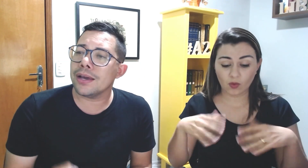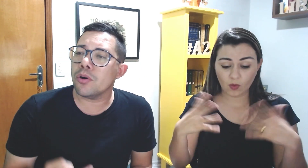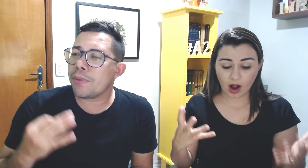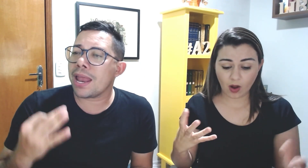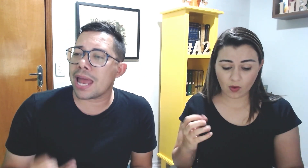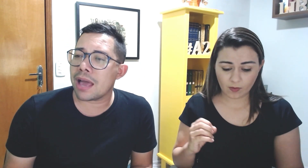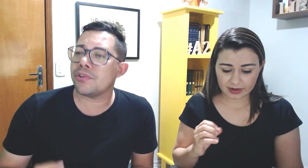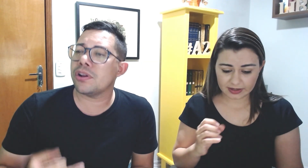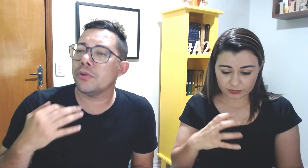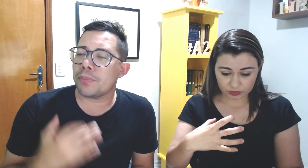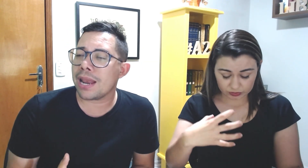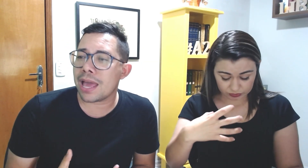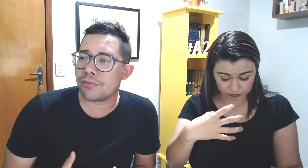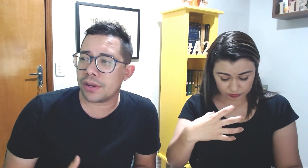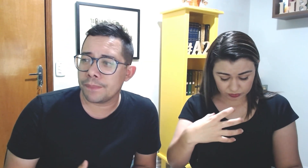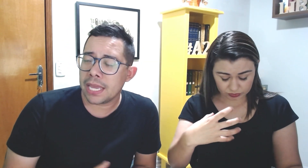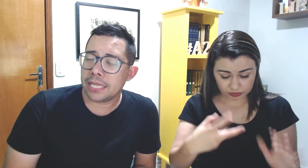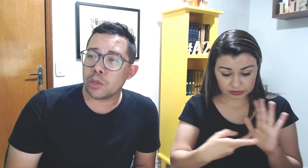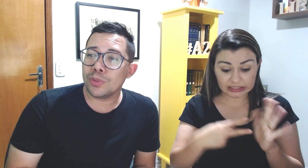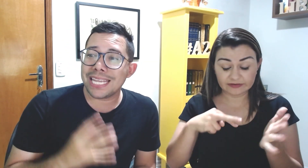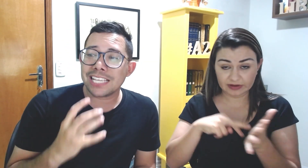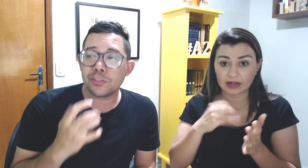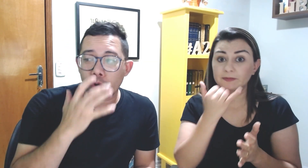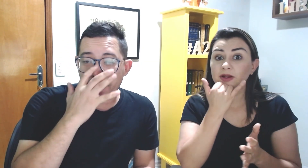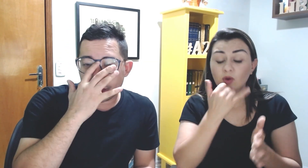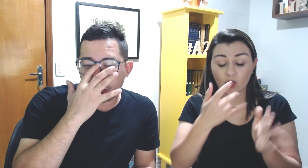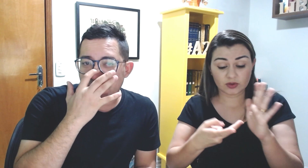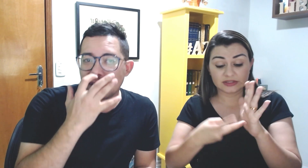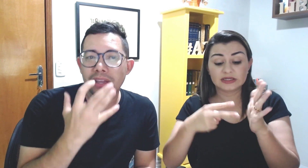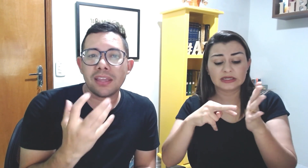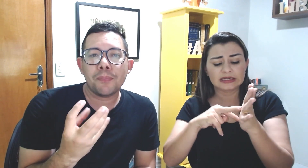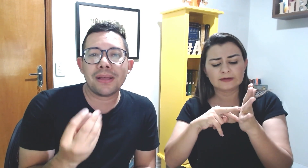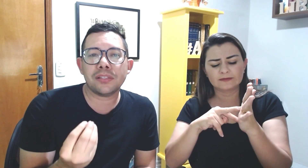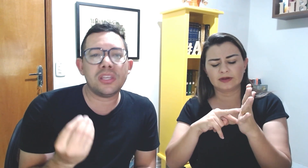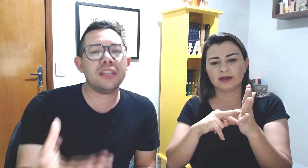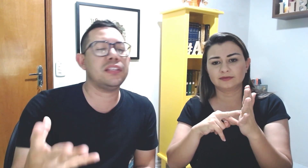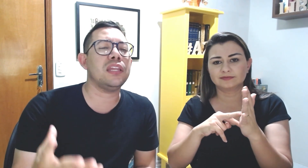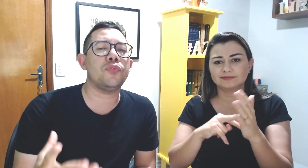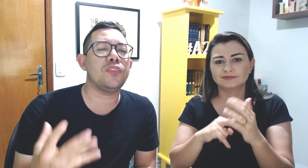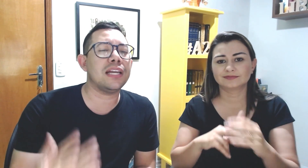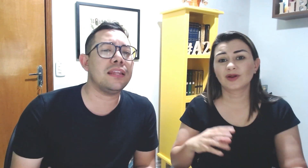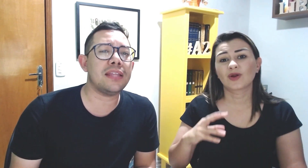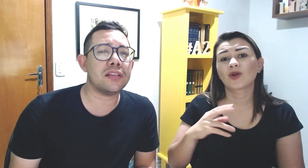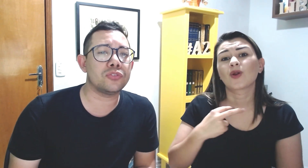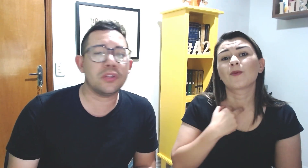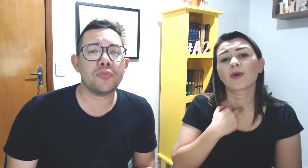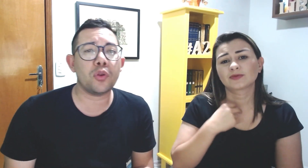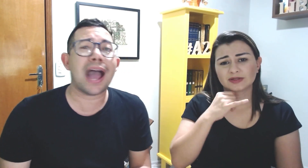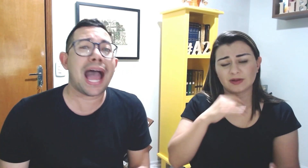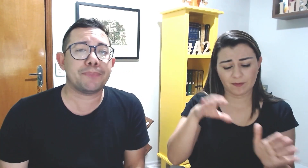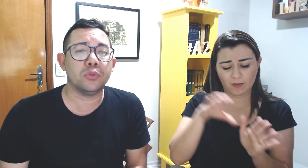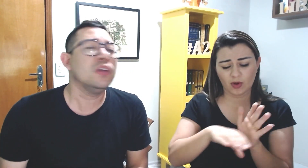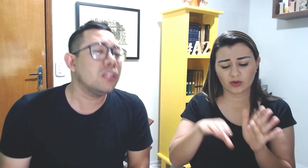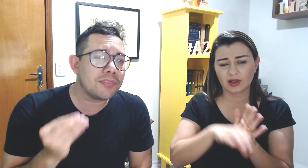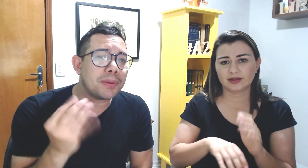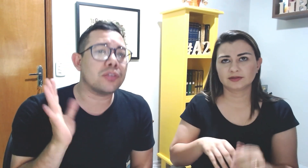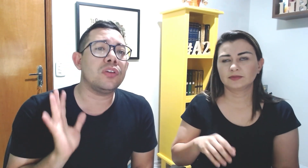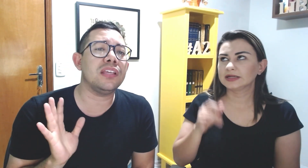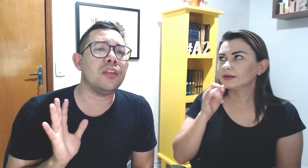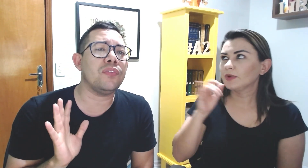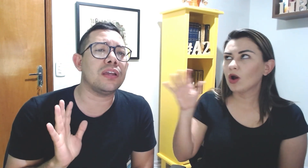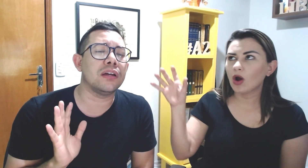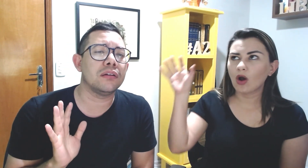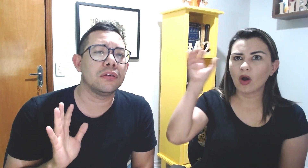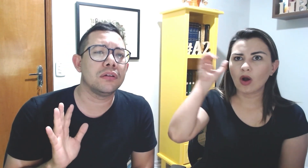e não palavra por palavra. Então, neste momento aqui, você vai passar o que significa aquele texto. Então, ele falou rápido. Você vai passar o